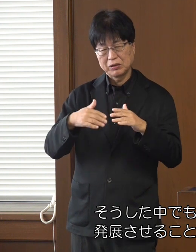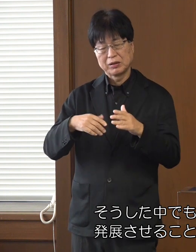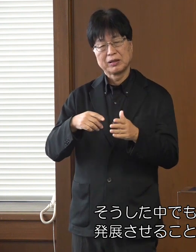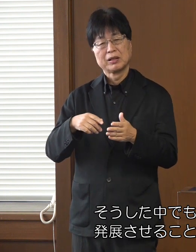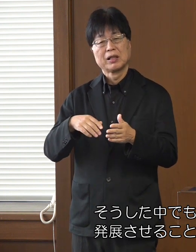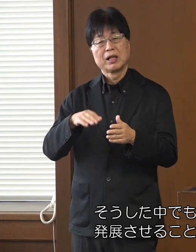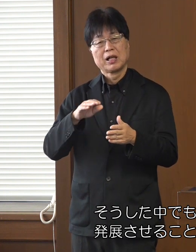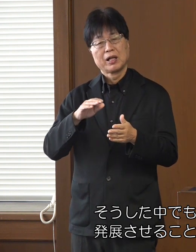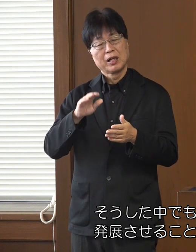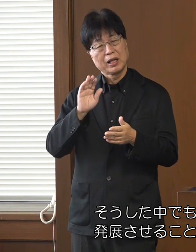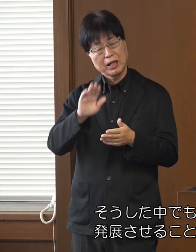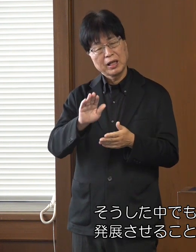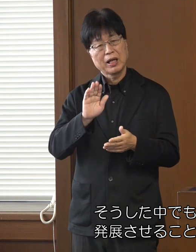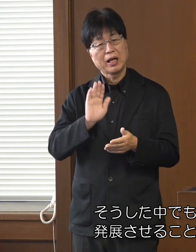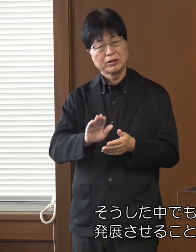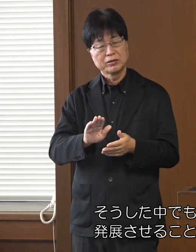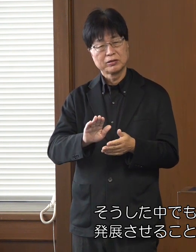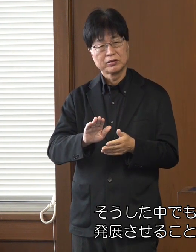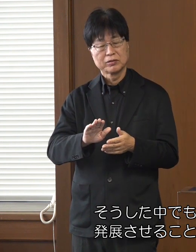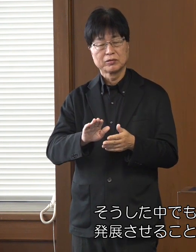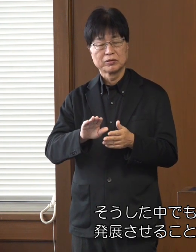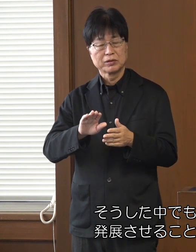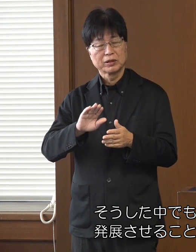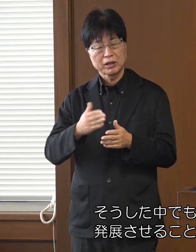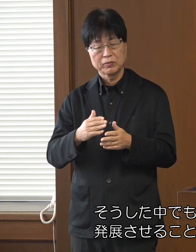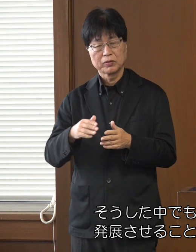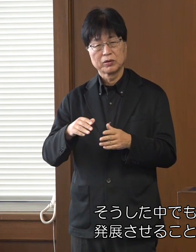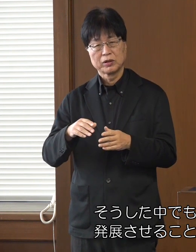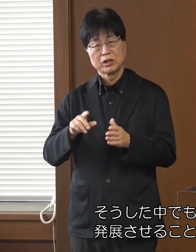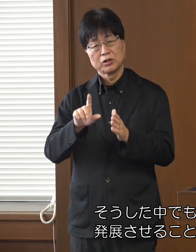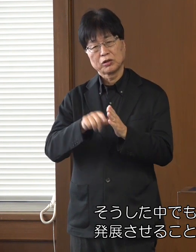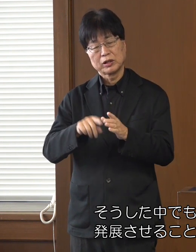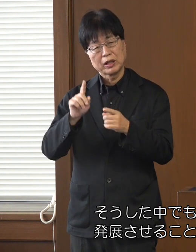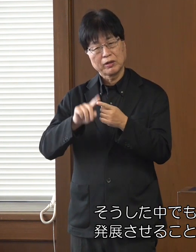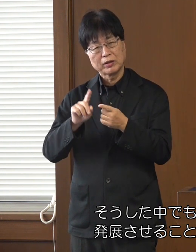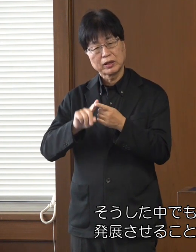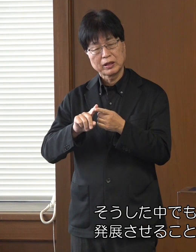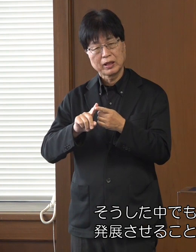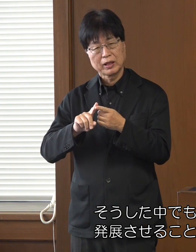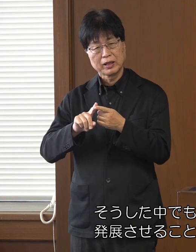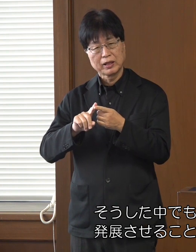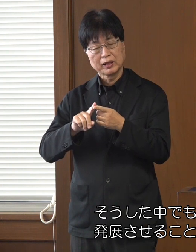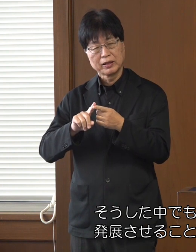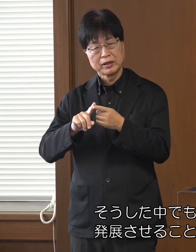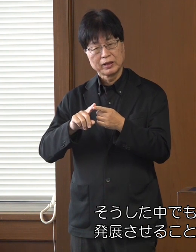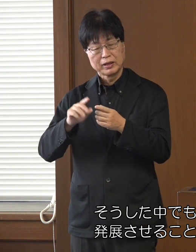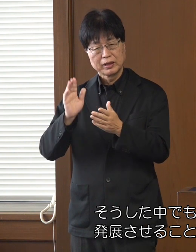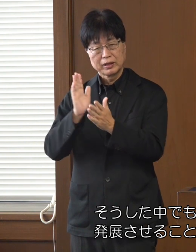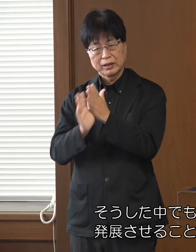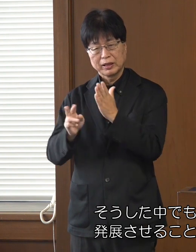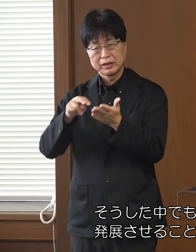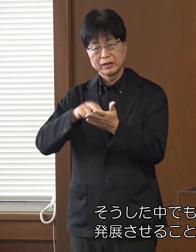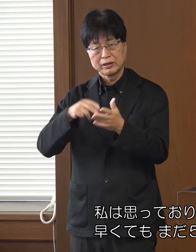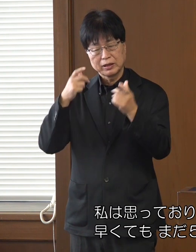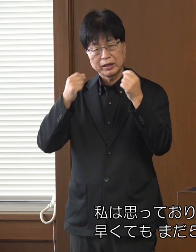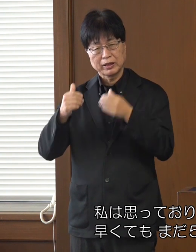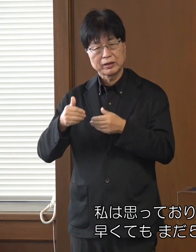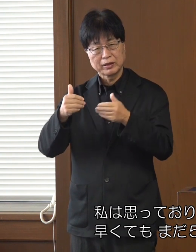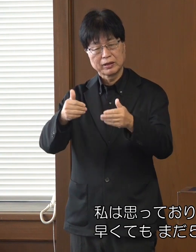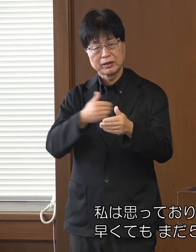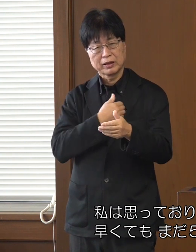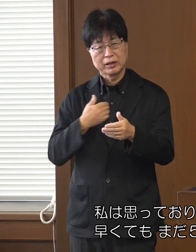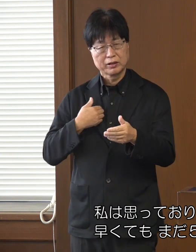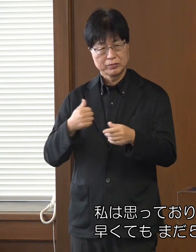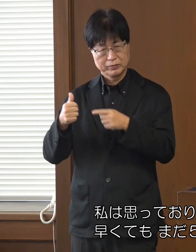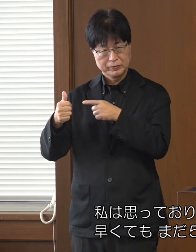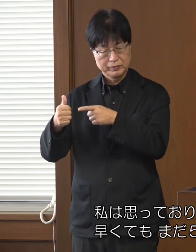一緒になって、時代に合わせて、発展させることができる方だじゃないかなと私も思っており